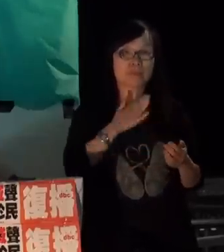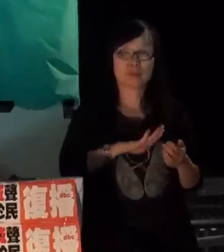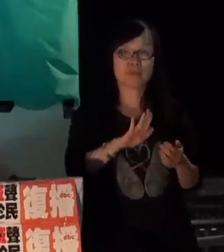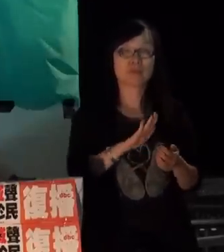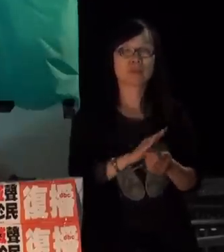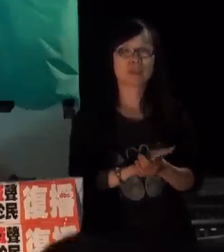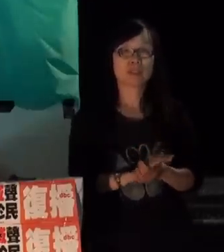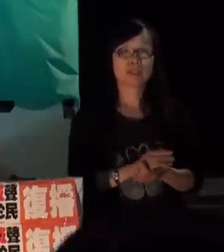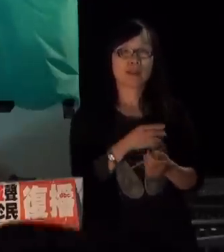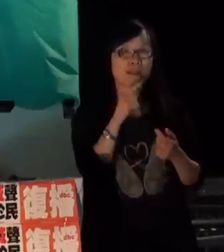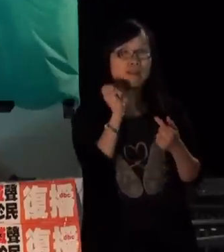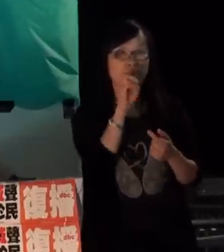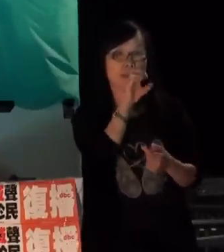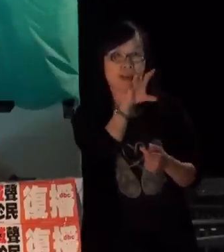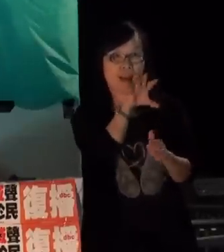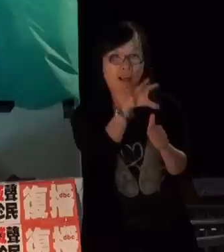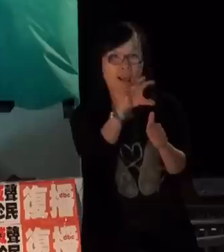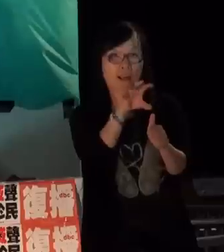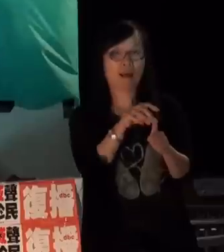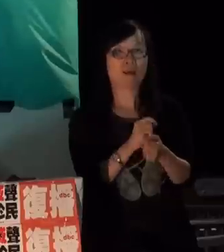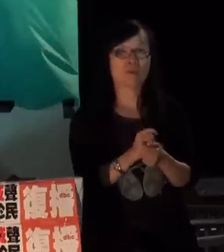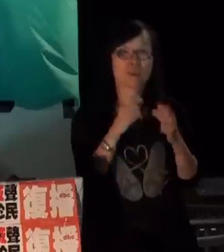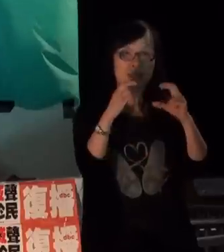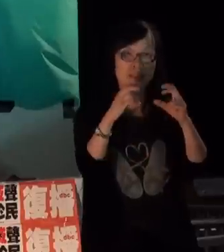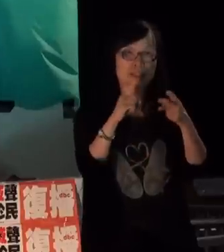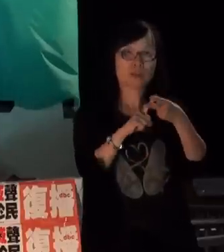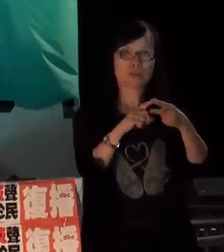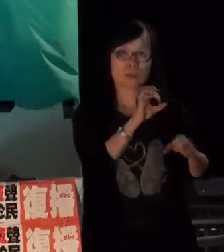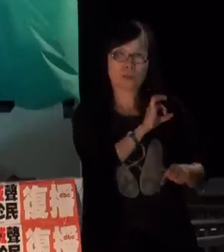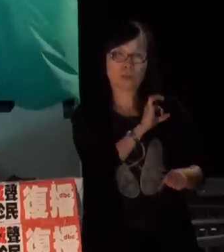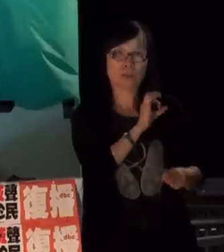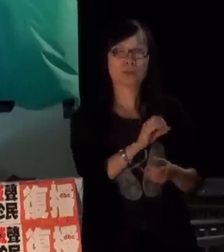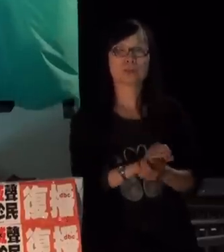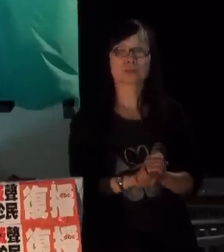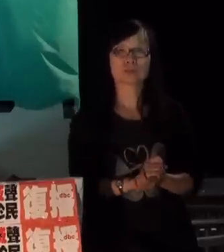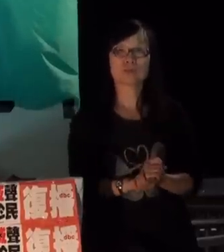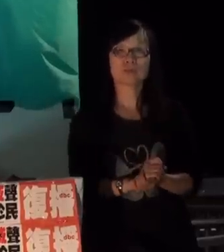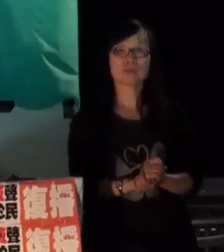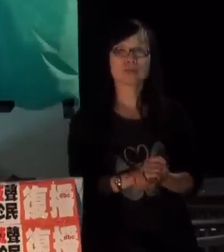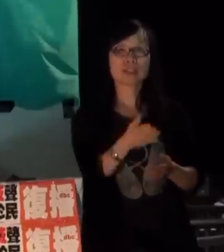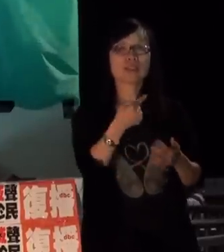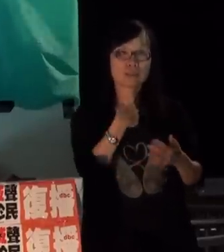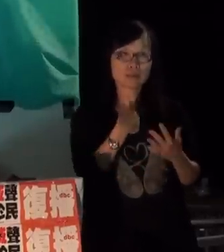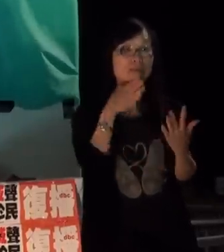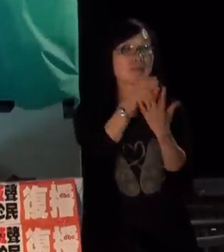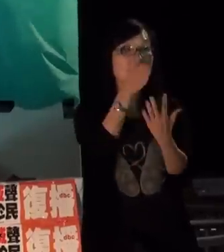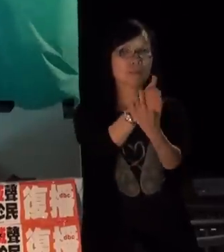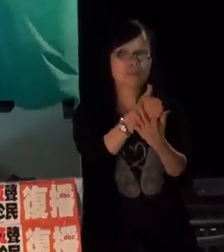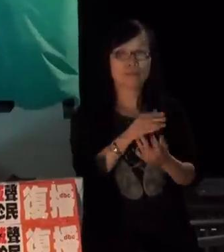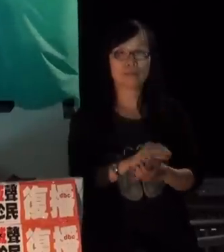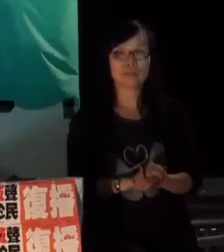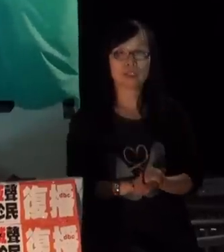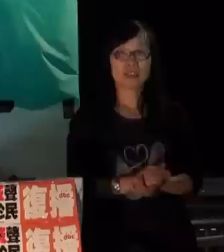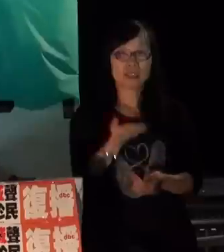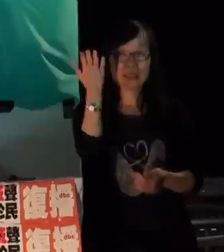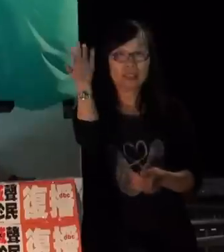又譴責呢個地鐵工會啊，係咪啊？喂，呢個係咪介入咧？ 係咯，嗰陣時係陳